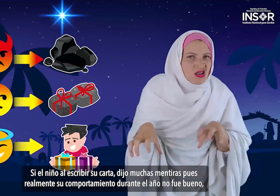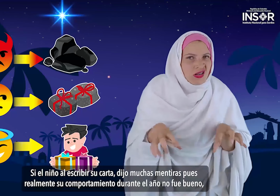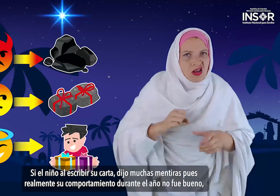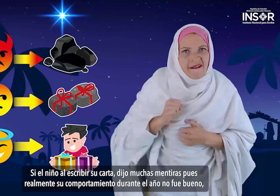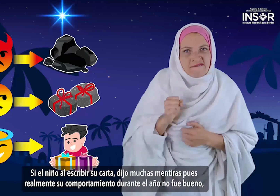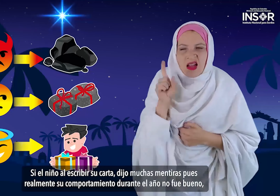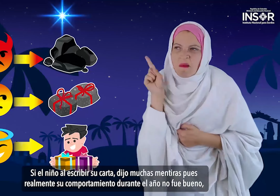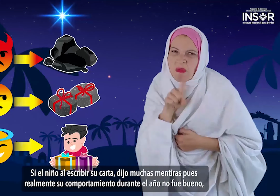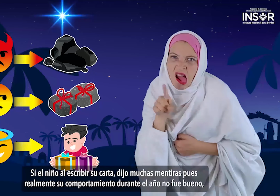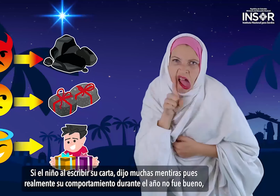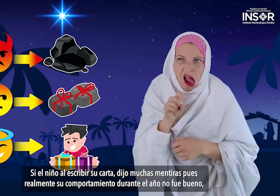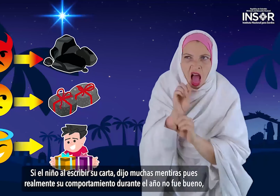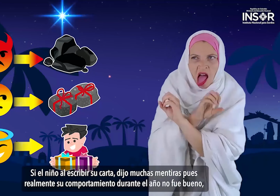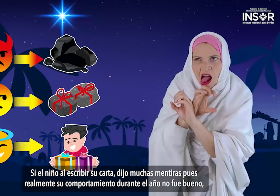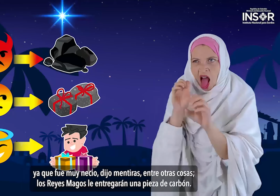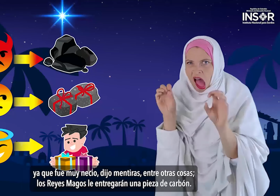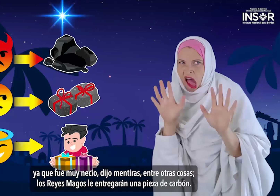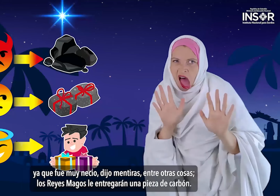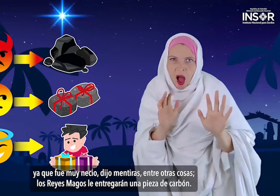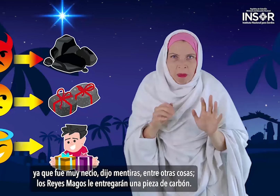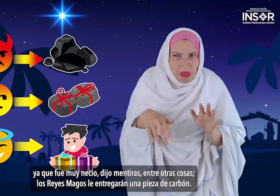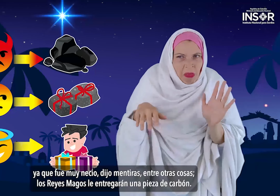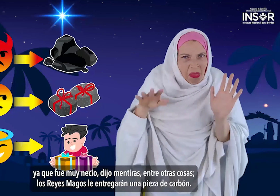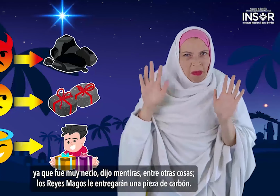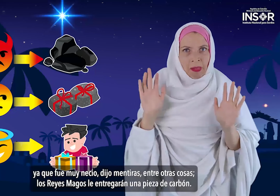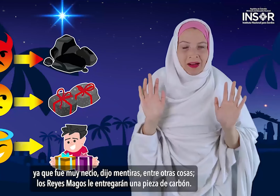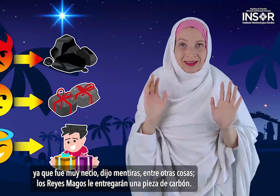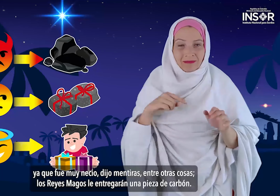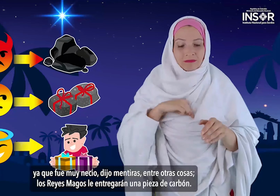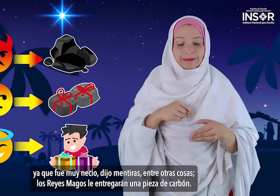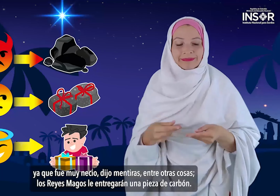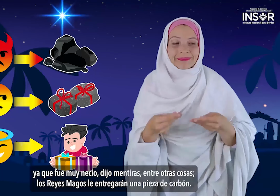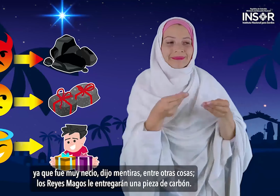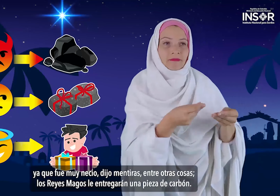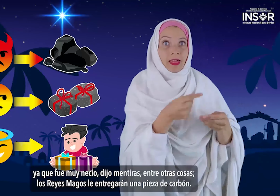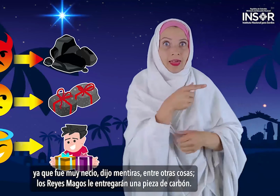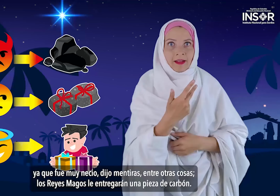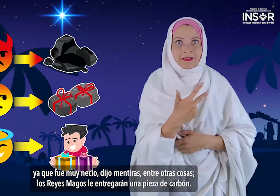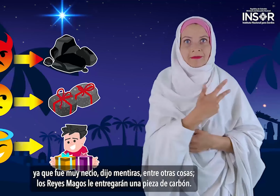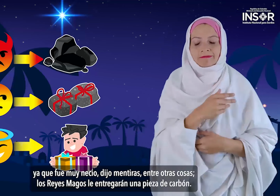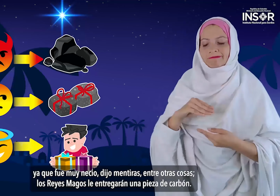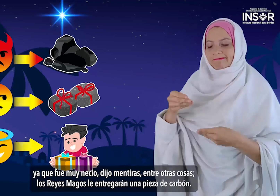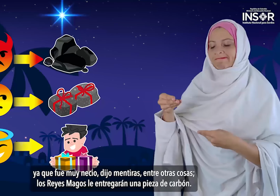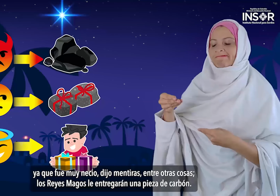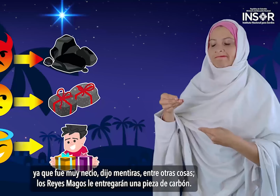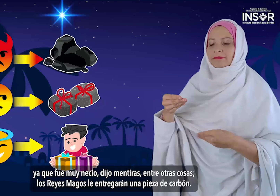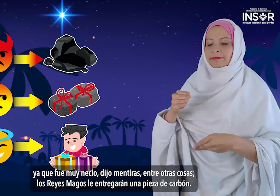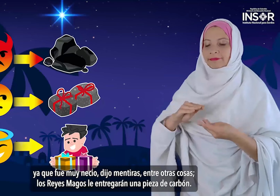durante el año no fue bueno, ya que fue muy necio, dijo mentiras, entre otras cosas, los reyes